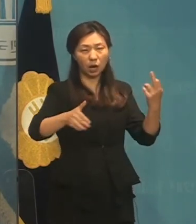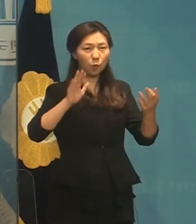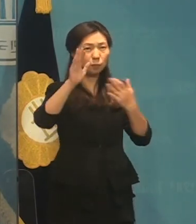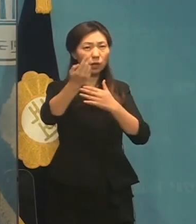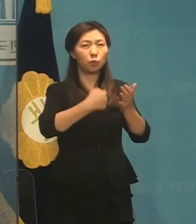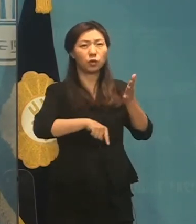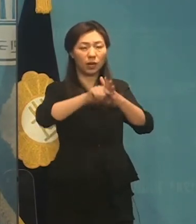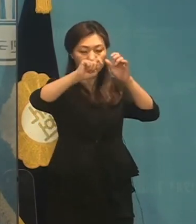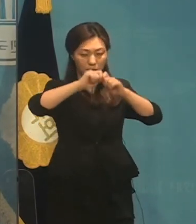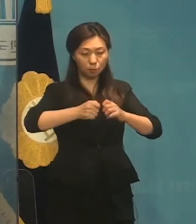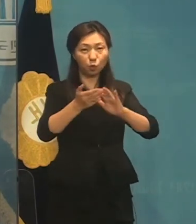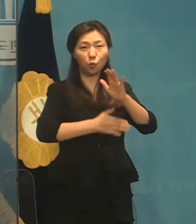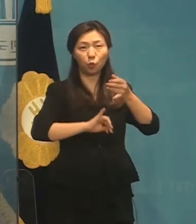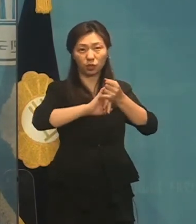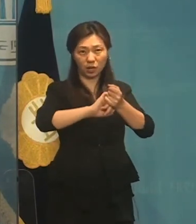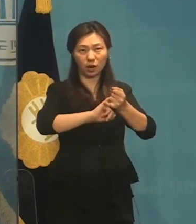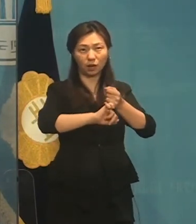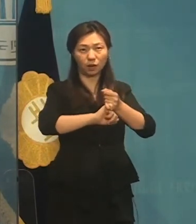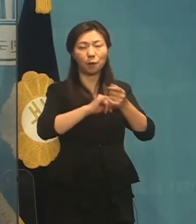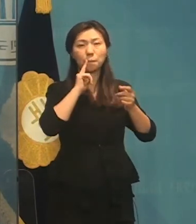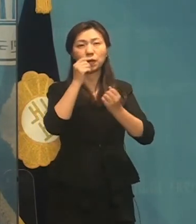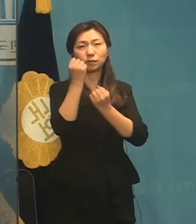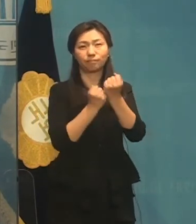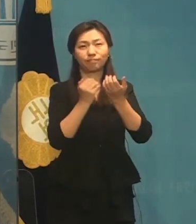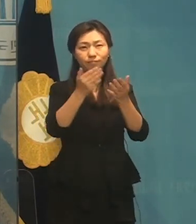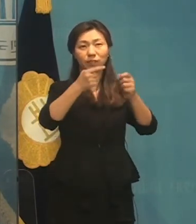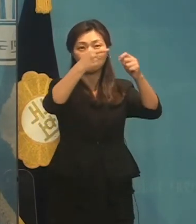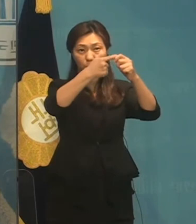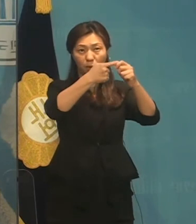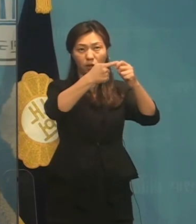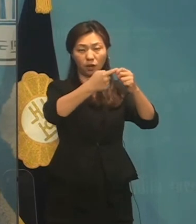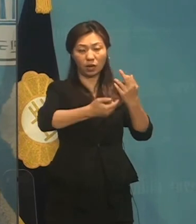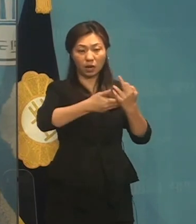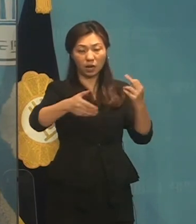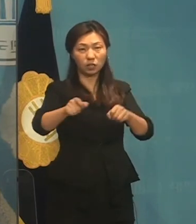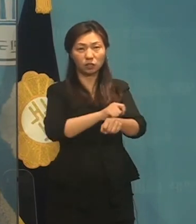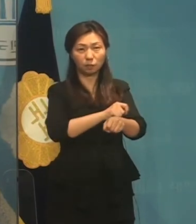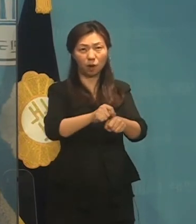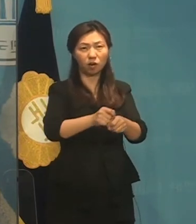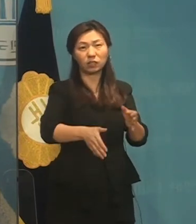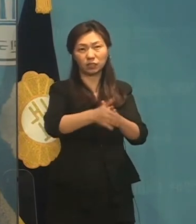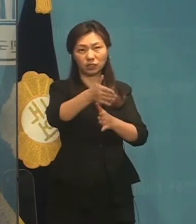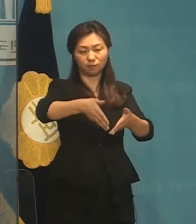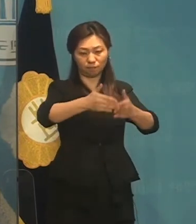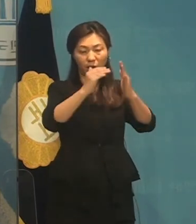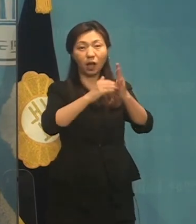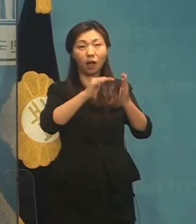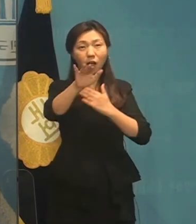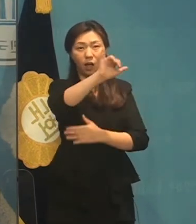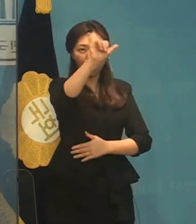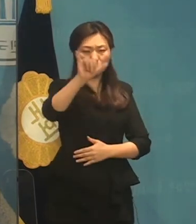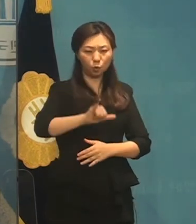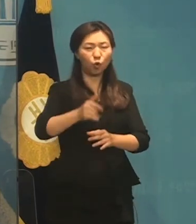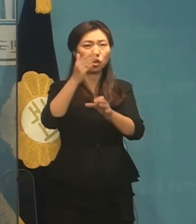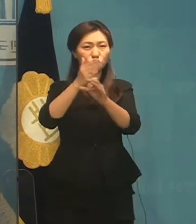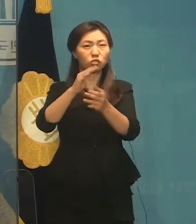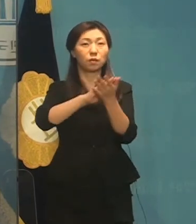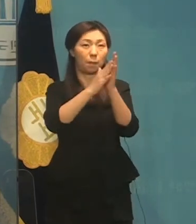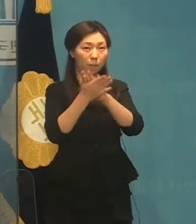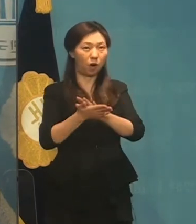말씀드리겠습니다. 첫째, 강원 평화특별자치도를 설치해서 강원도를 한반도의 중심으로